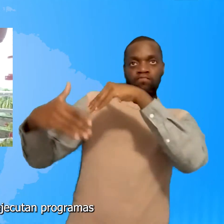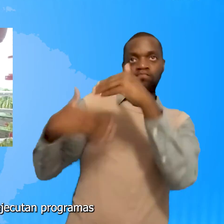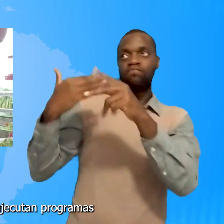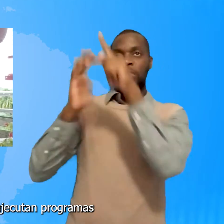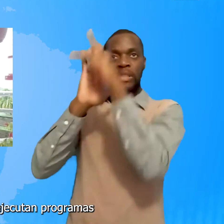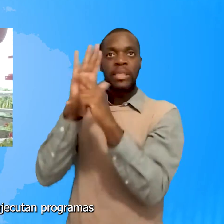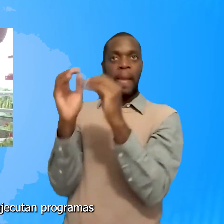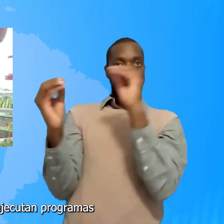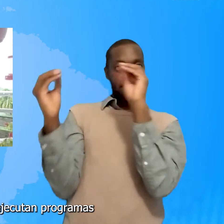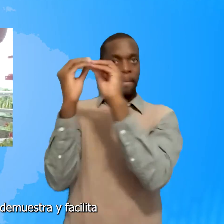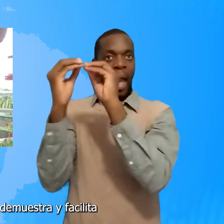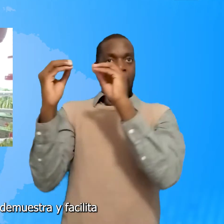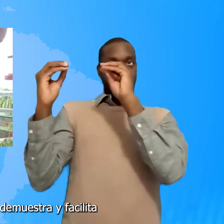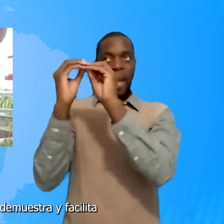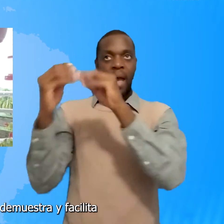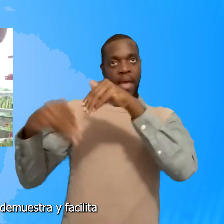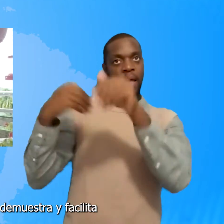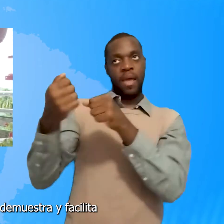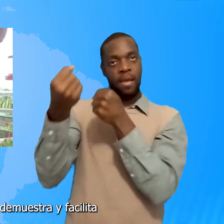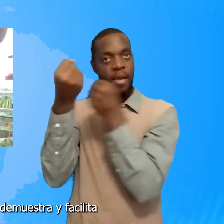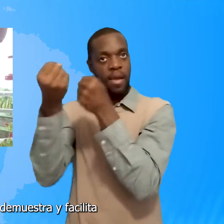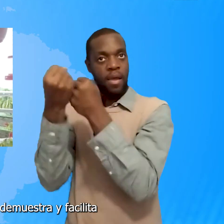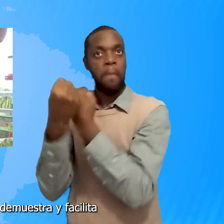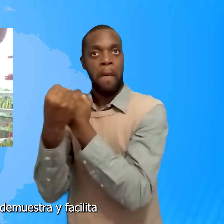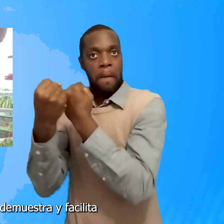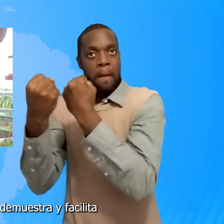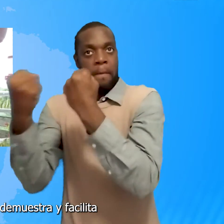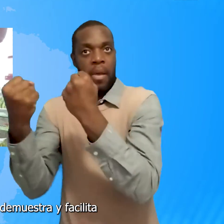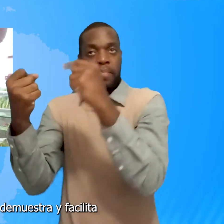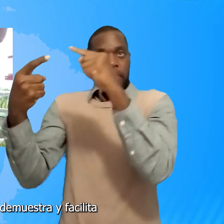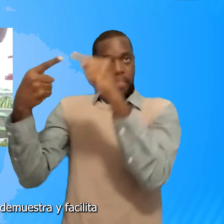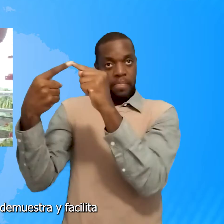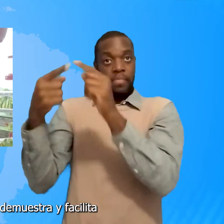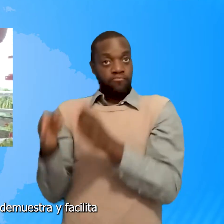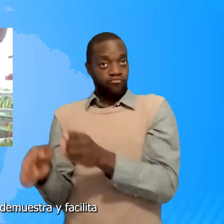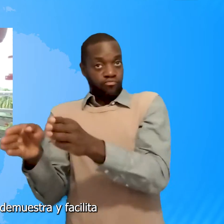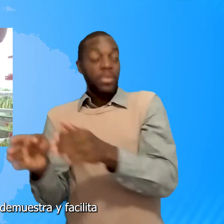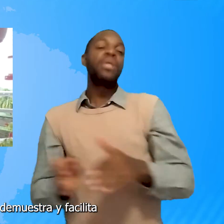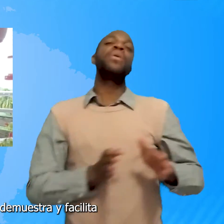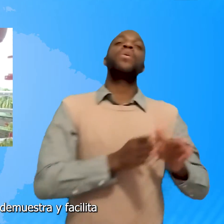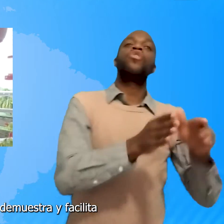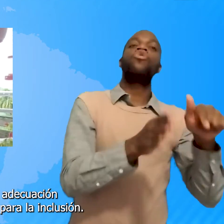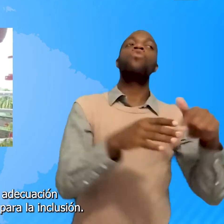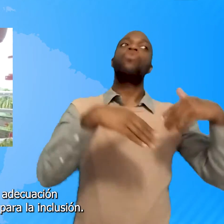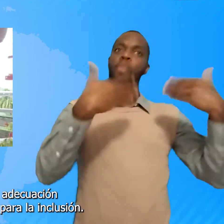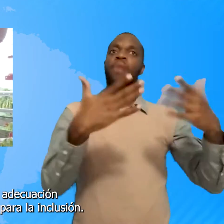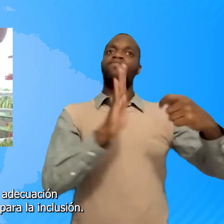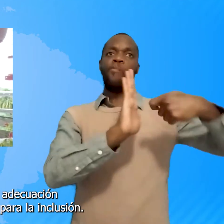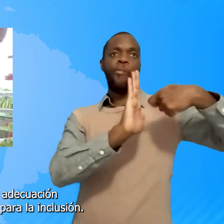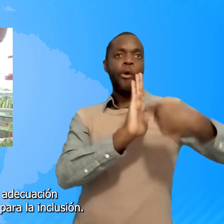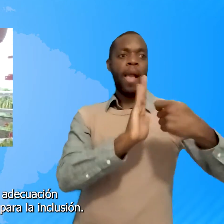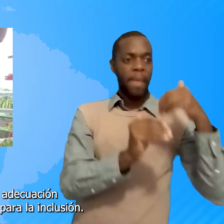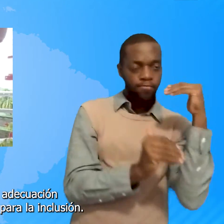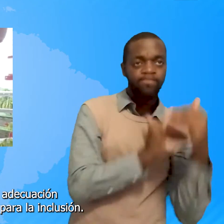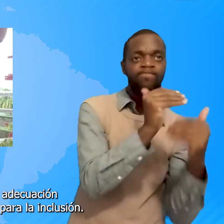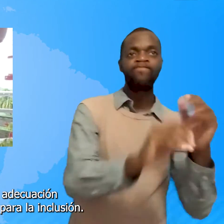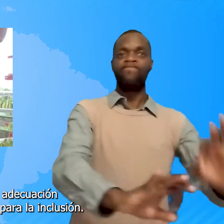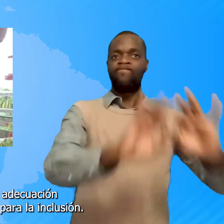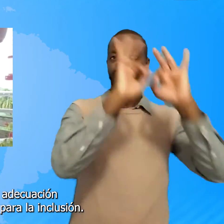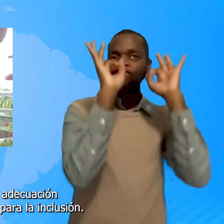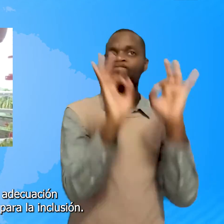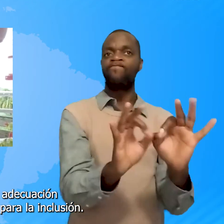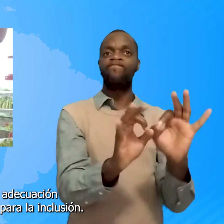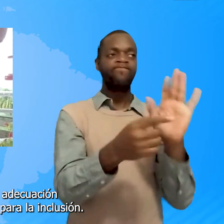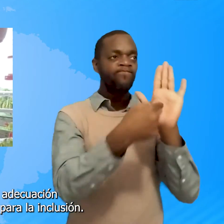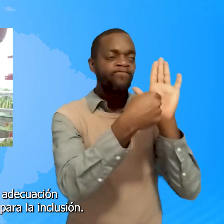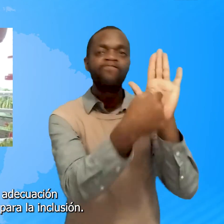se ejecutan programas concretos donde se demuestra y facilita y se hace la